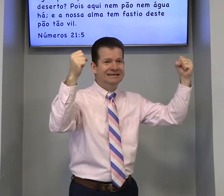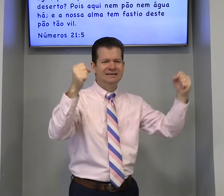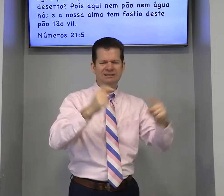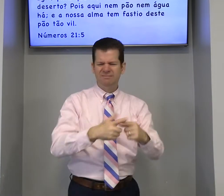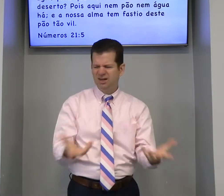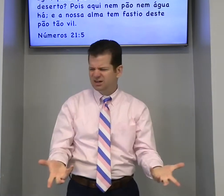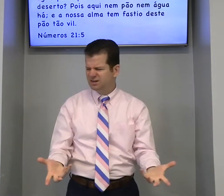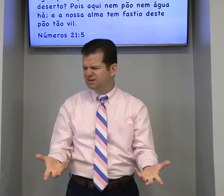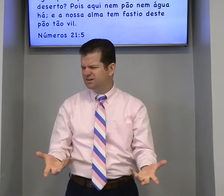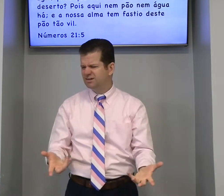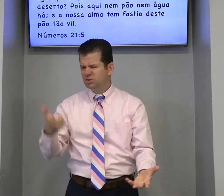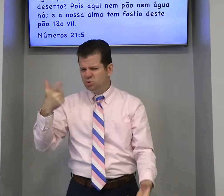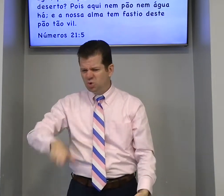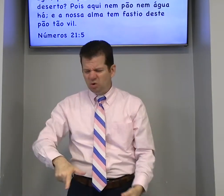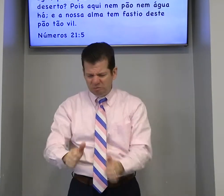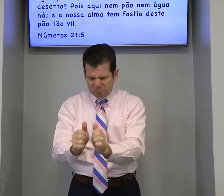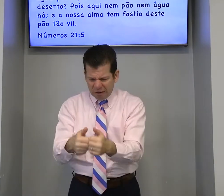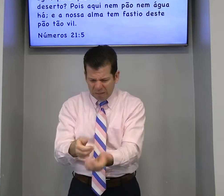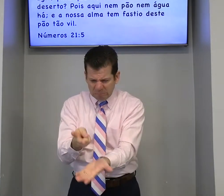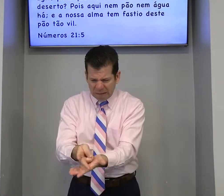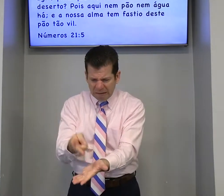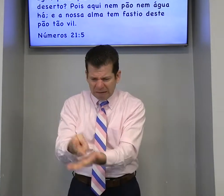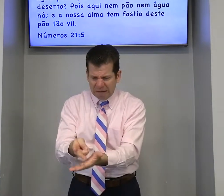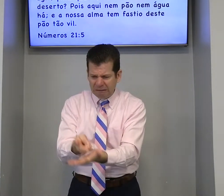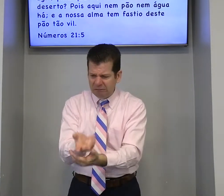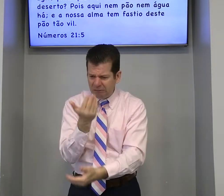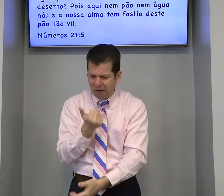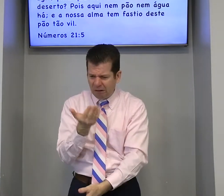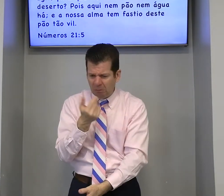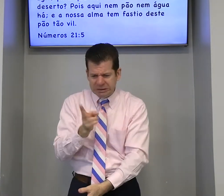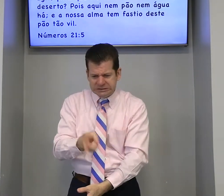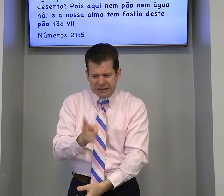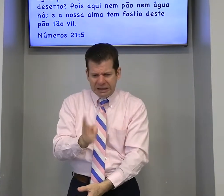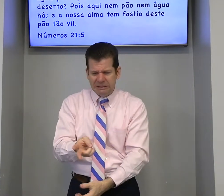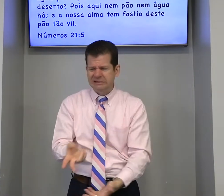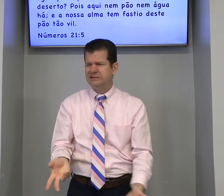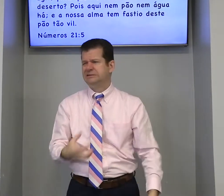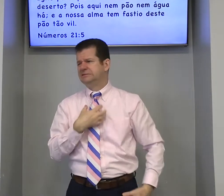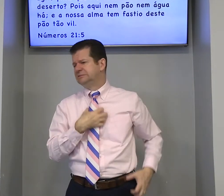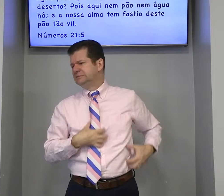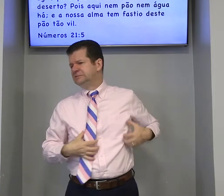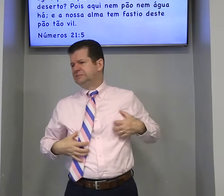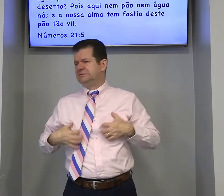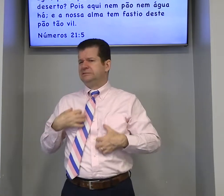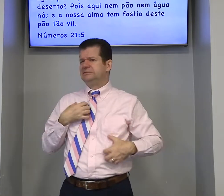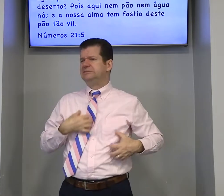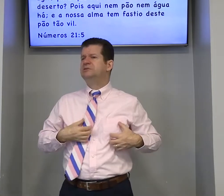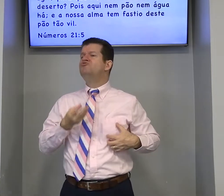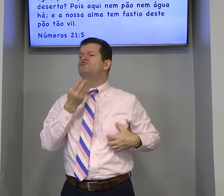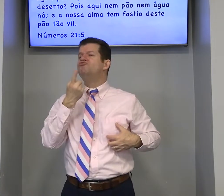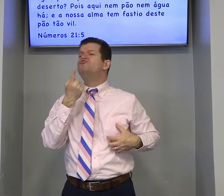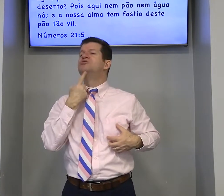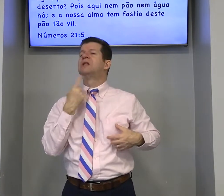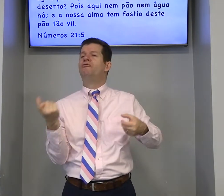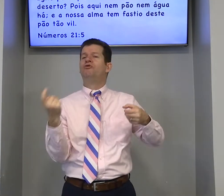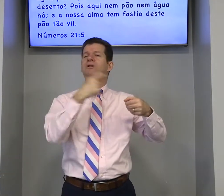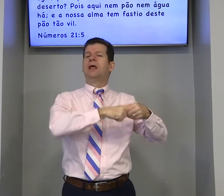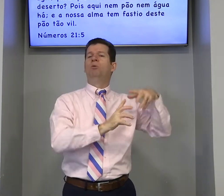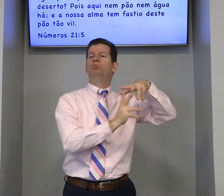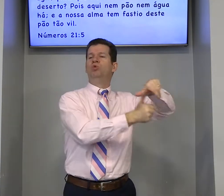Vitória já teve muitas vezes, mas de novo, eles reclamaram do pão, maná, mesmo dia, estava